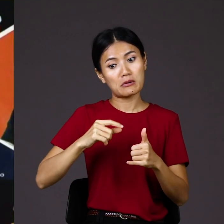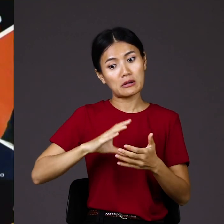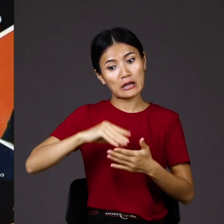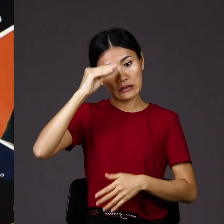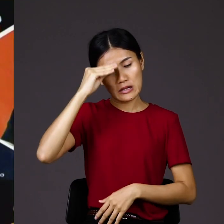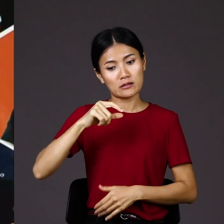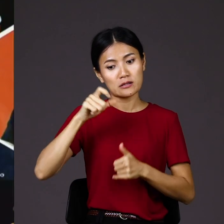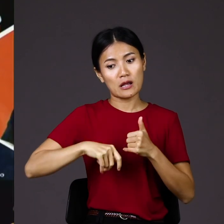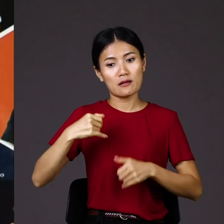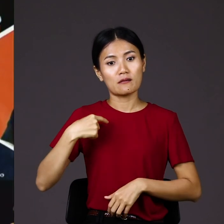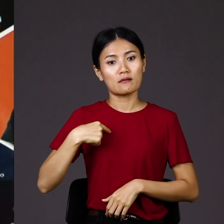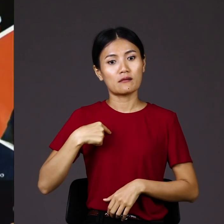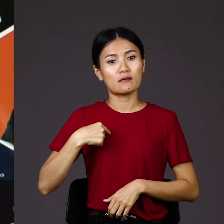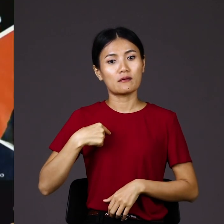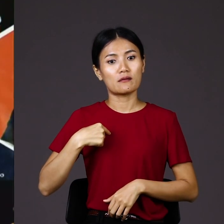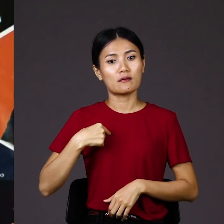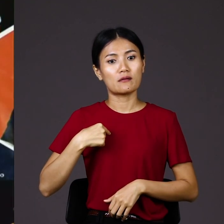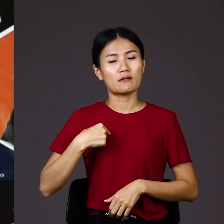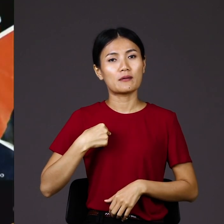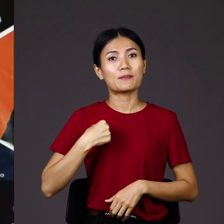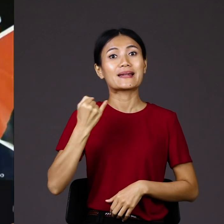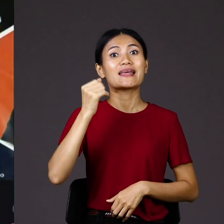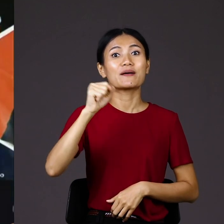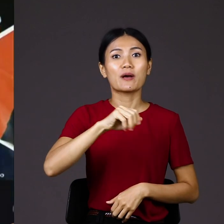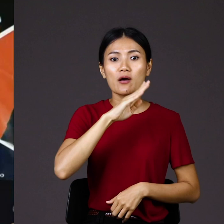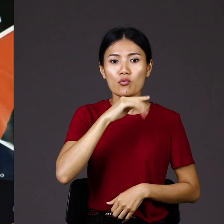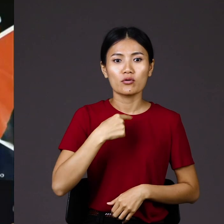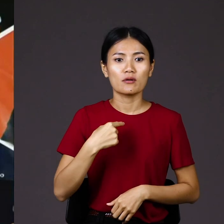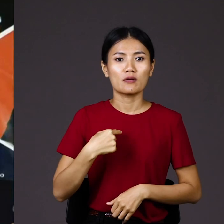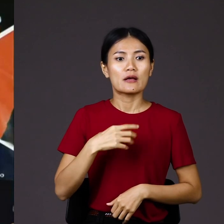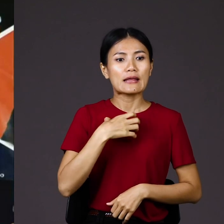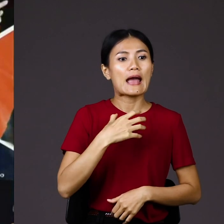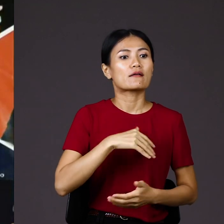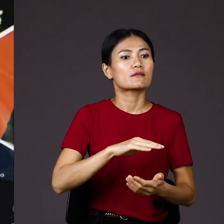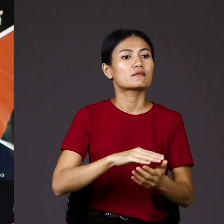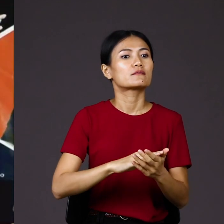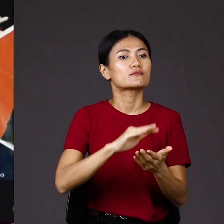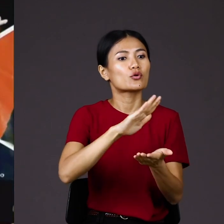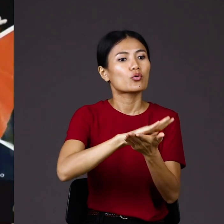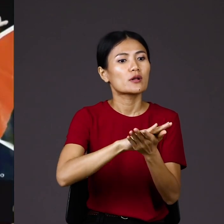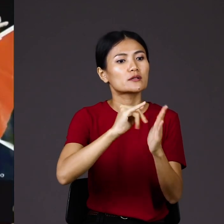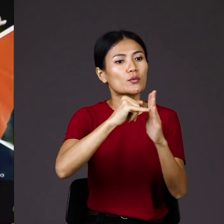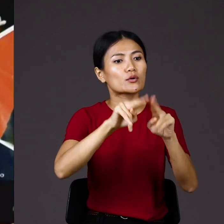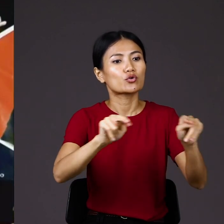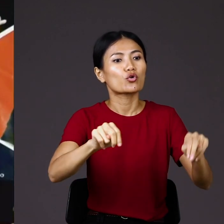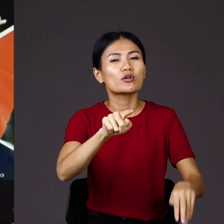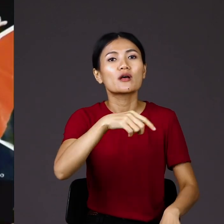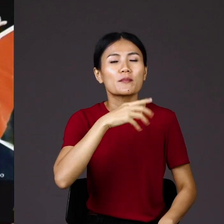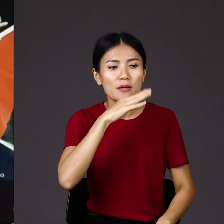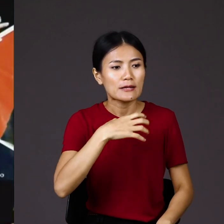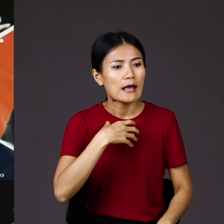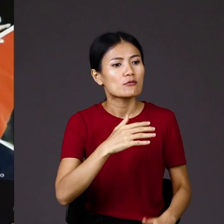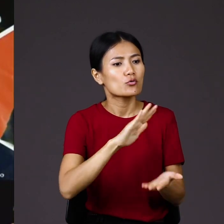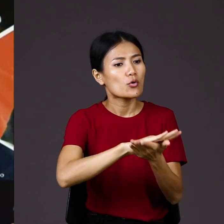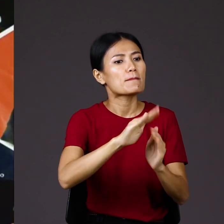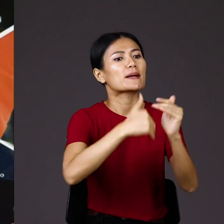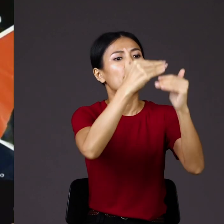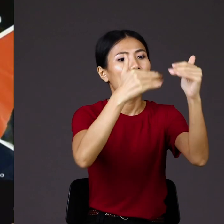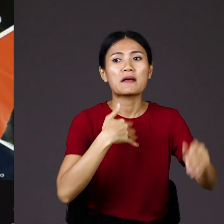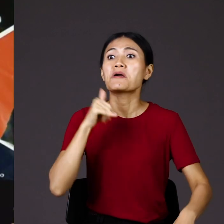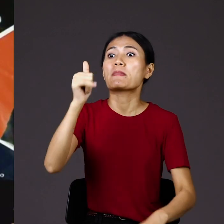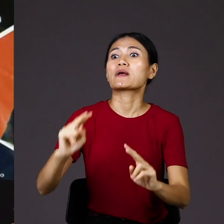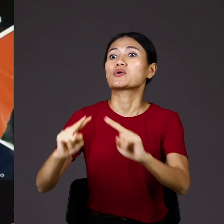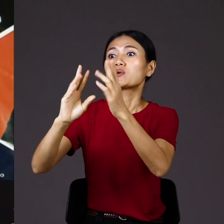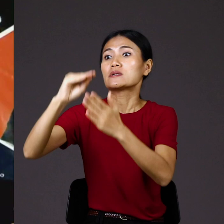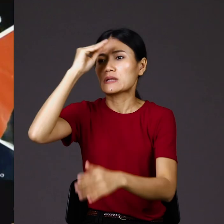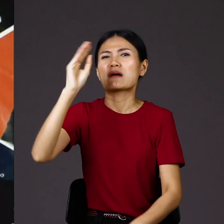ถ้าผมเป็นนักเรียนไม่ดีอยากจะให้โรงเรียนดีขึ้นในจังหวัดนนทบุรีผมไม่ต้องไปกระทรวงศึกษาธิการครับไปที่ทำการ